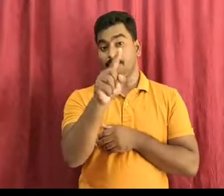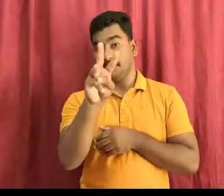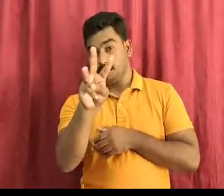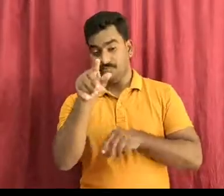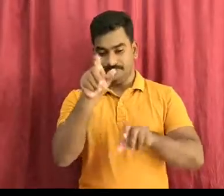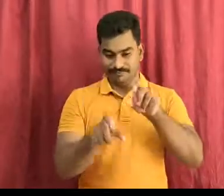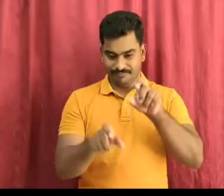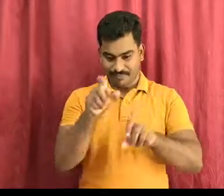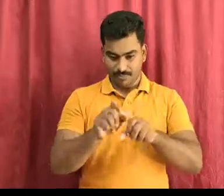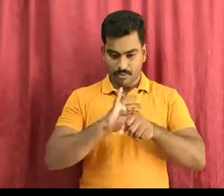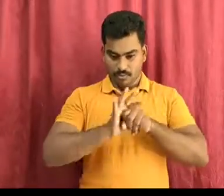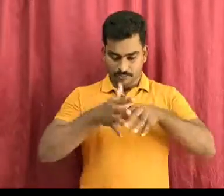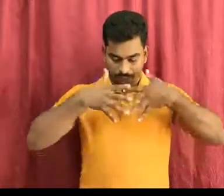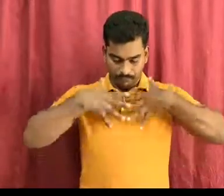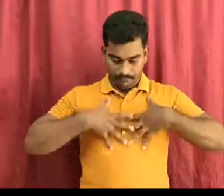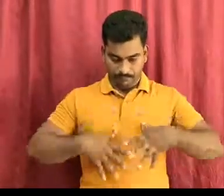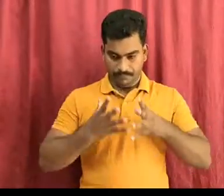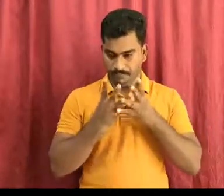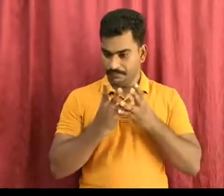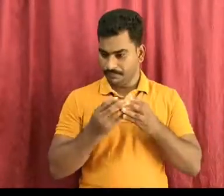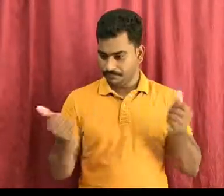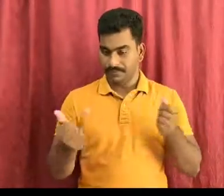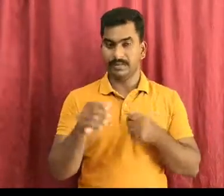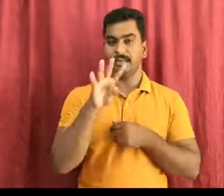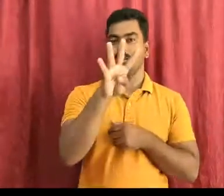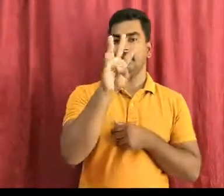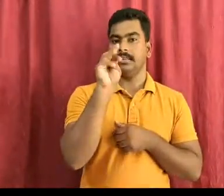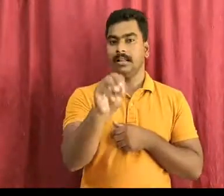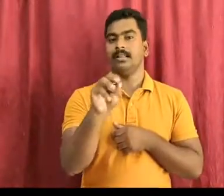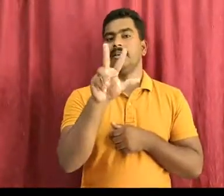4,813 പേർക്ക് രോഗം ഭേദമായി.